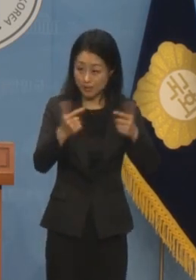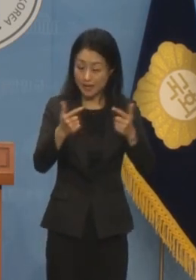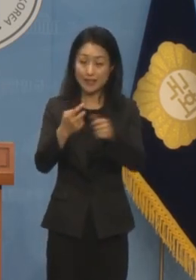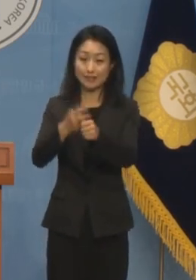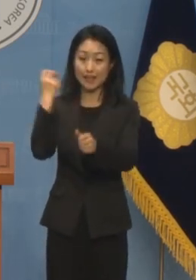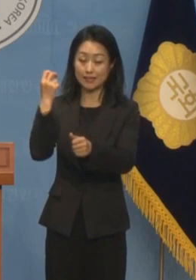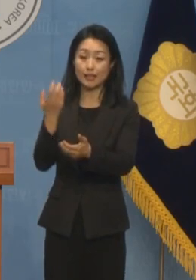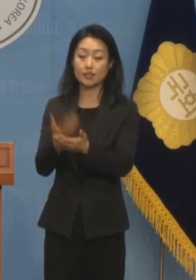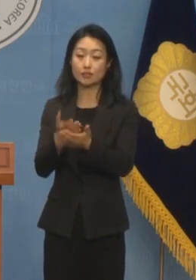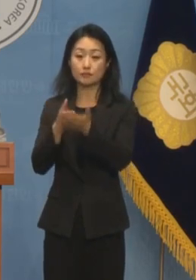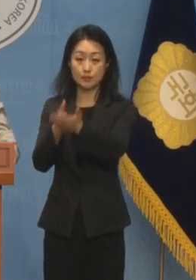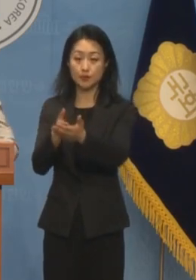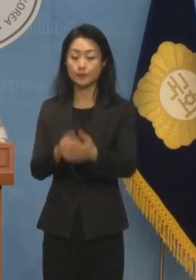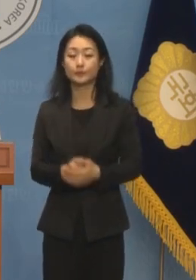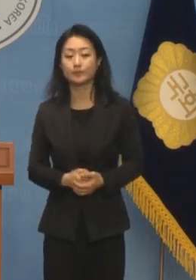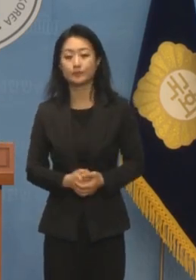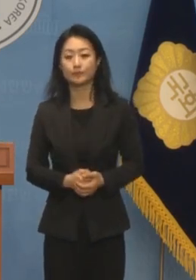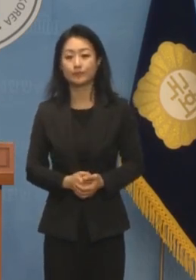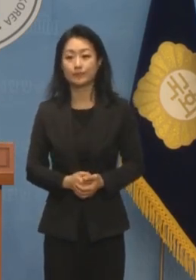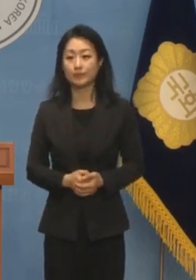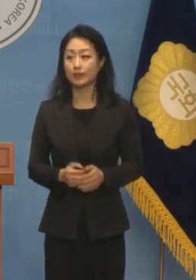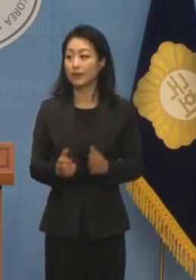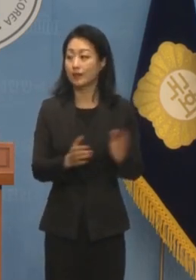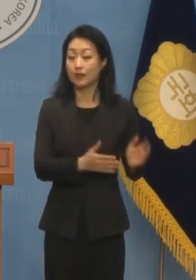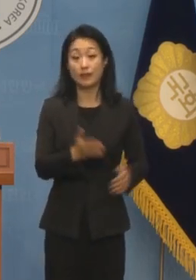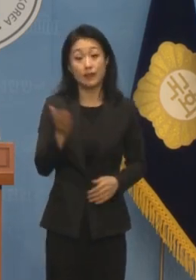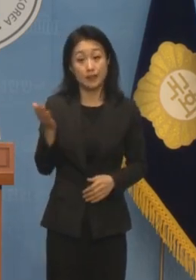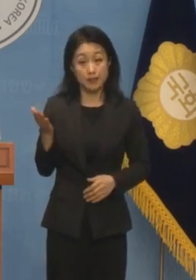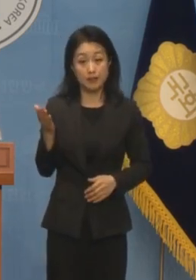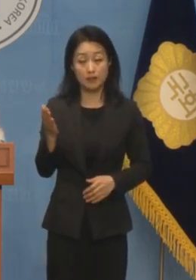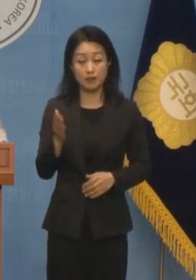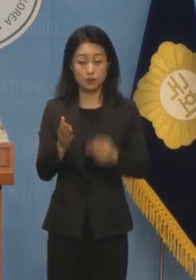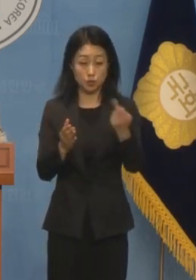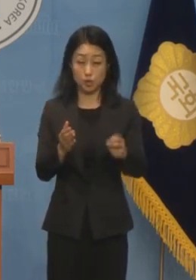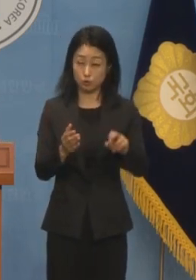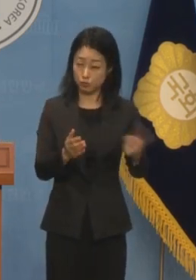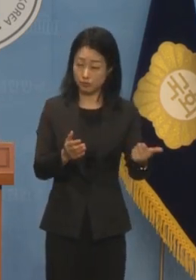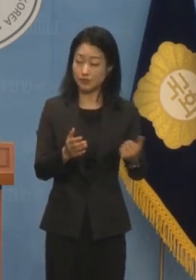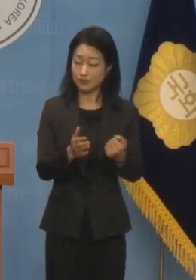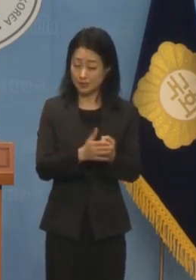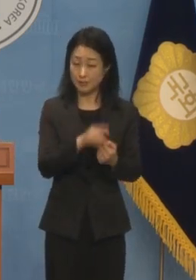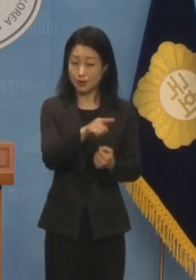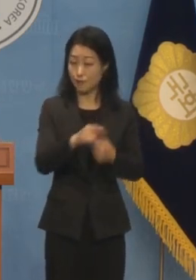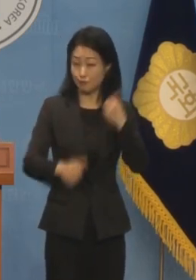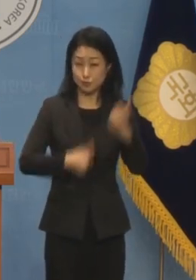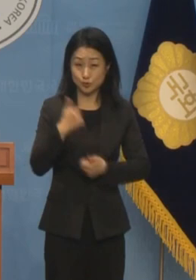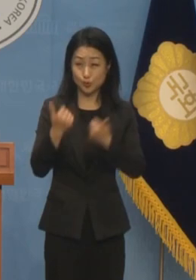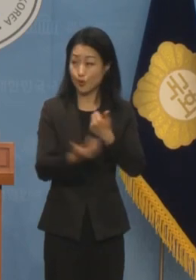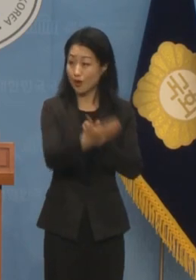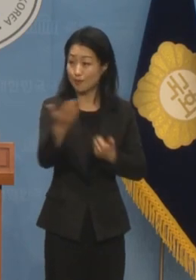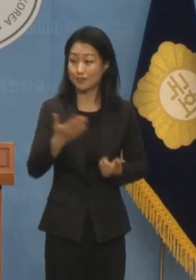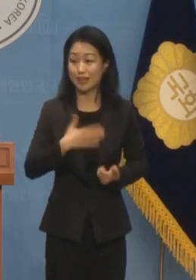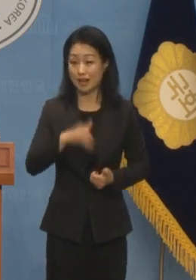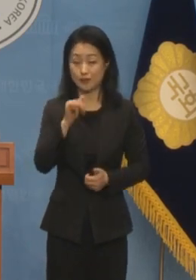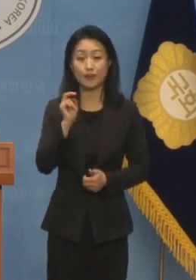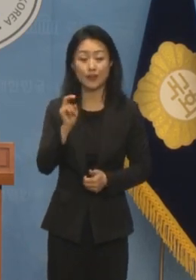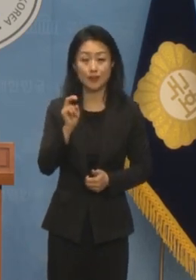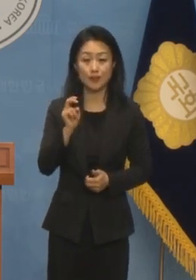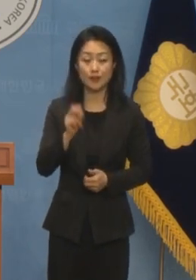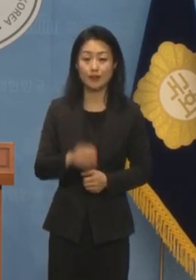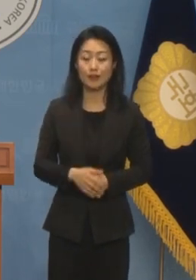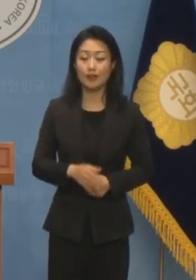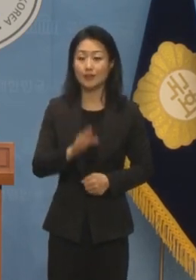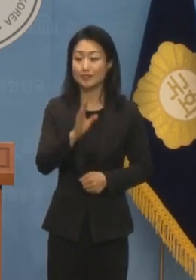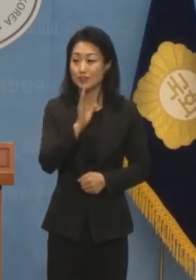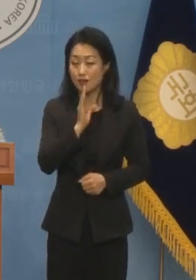네, 이래진 대표님께서 느꼈을 분노가 어느 정도인지는 여러분들께서도 감히 짐작하시리라 믿습니다.